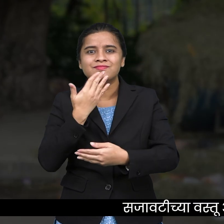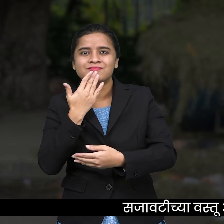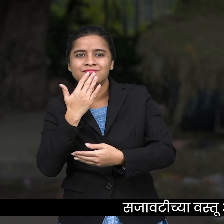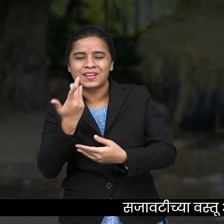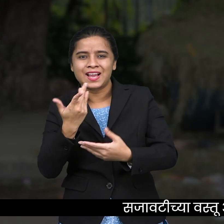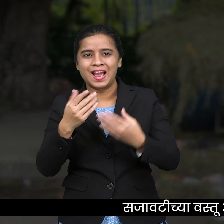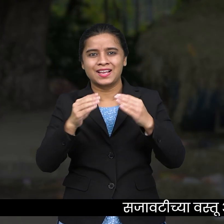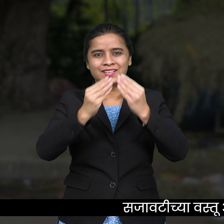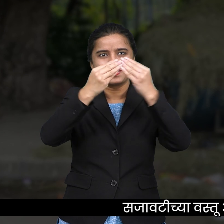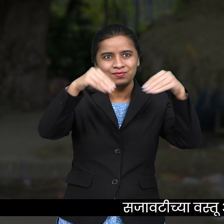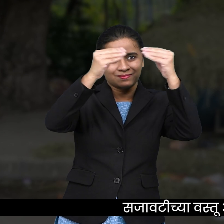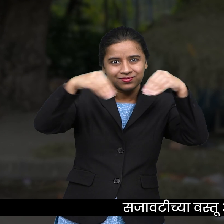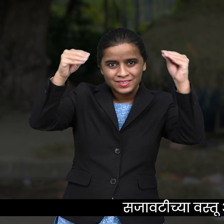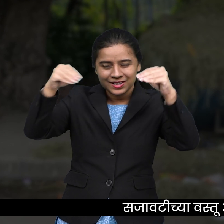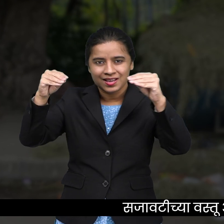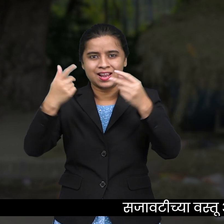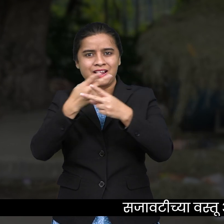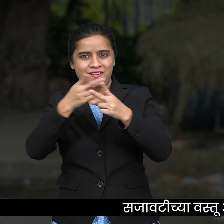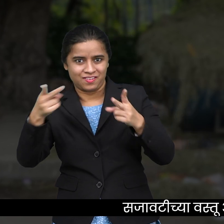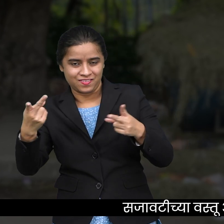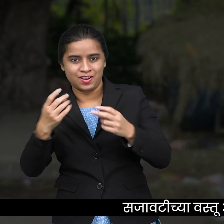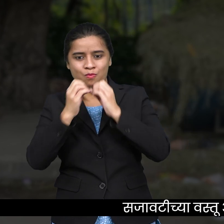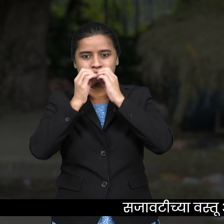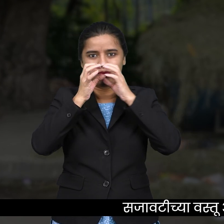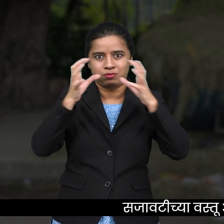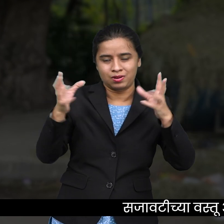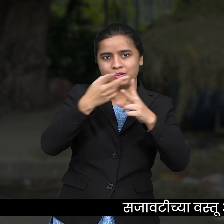सजावटीच्या वस्तू आणि फुगे इत्यादी फेकून देतो.